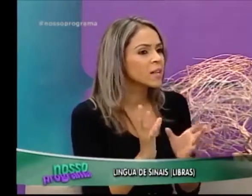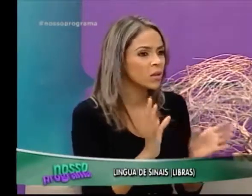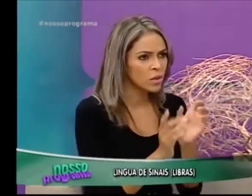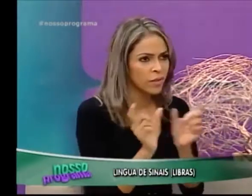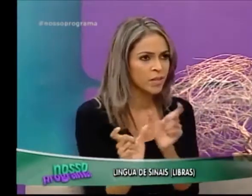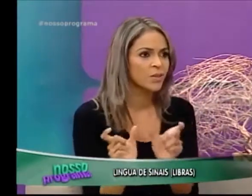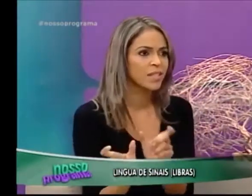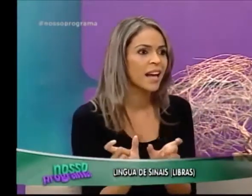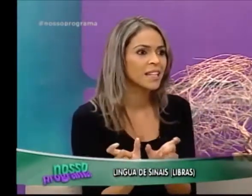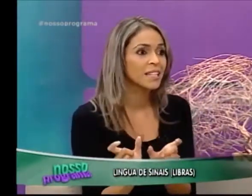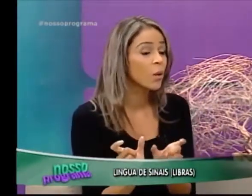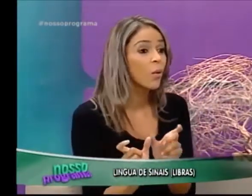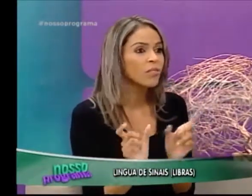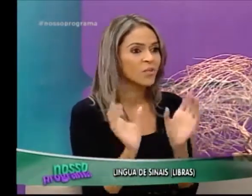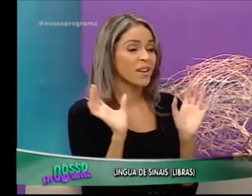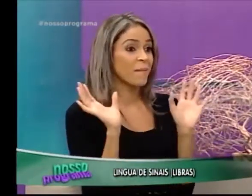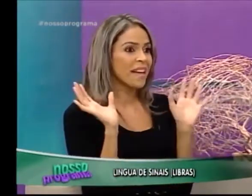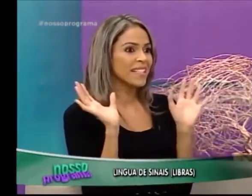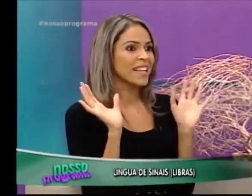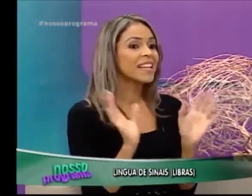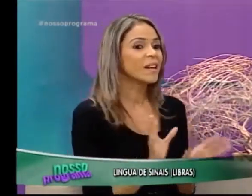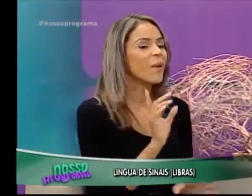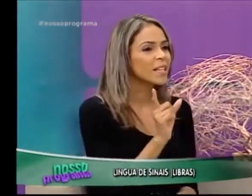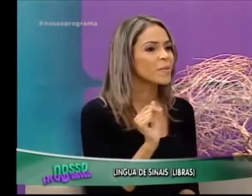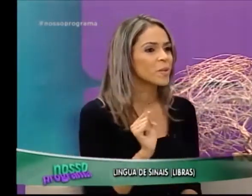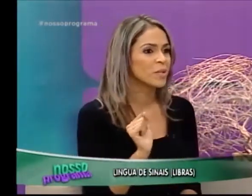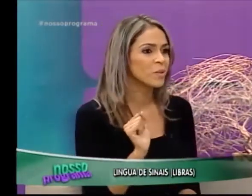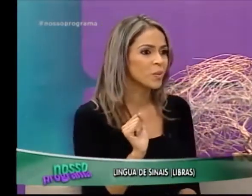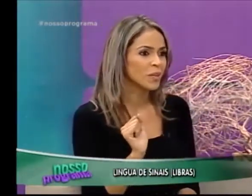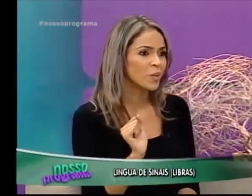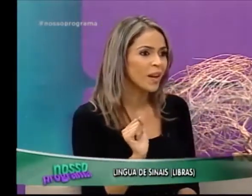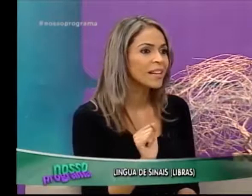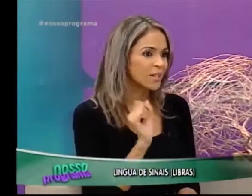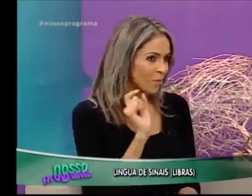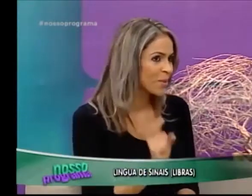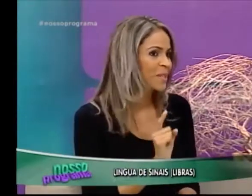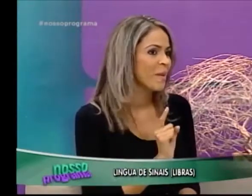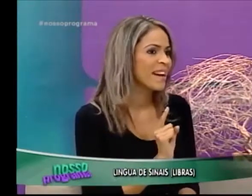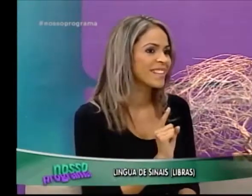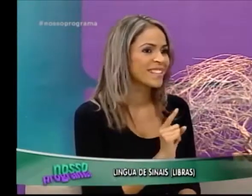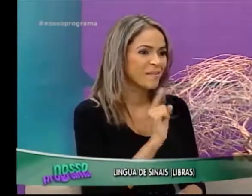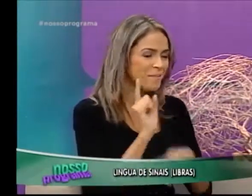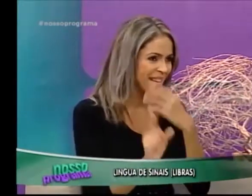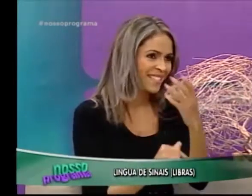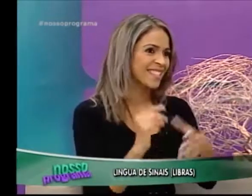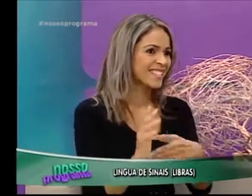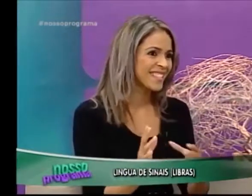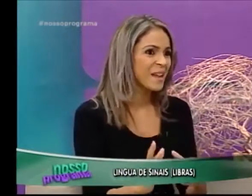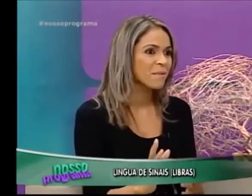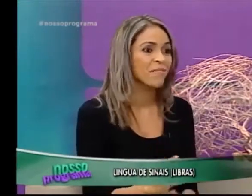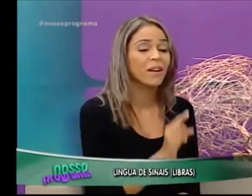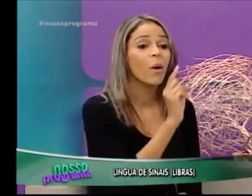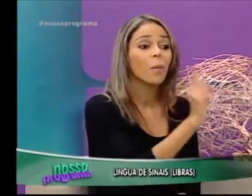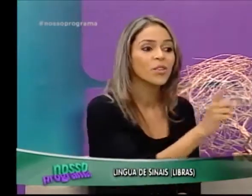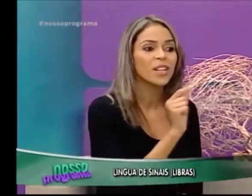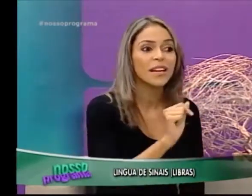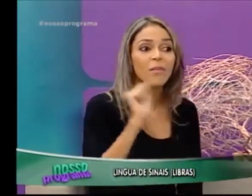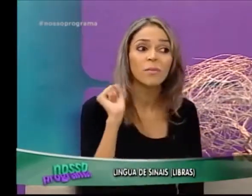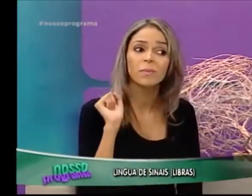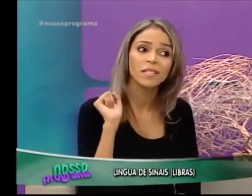não só fazer os sinais. Então o ouvinte fica mais... Então aí as pessoas do mundo secular, que são muito espertas e é business, sempre falam, puxa, isso é legal, vou trazer